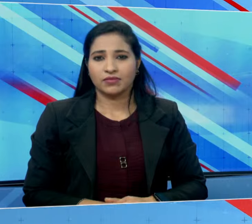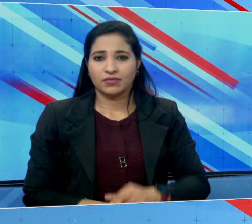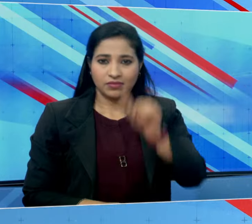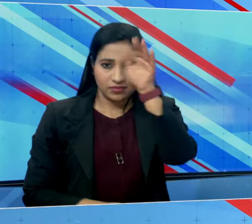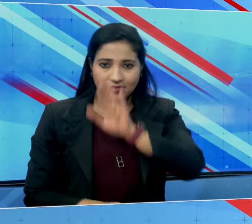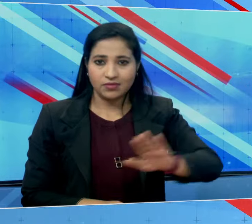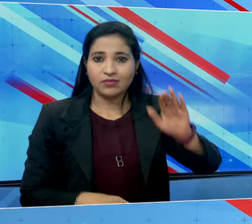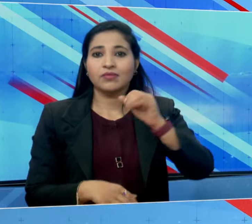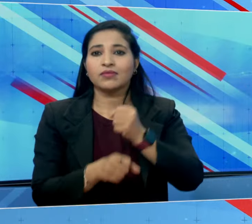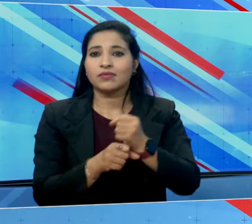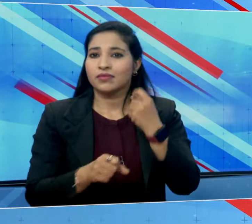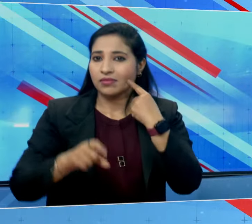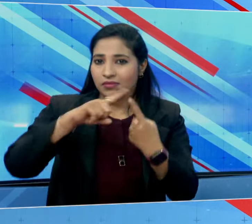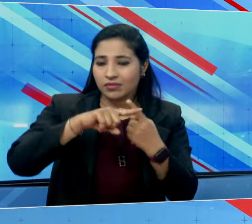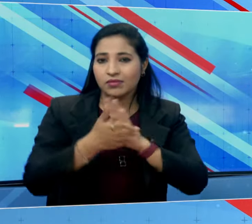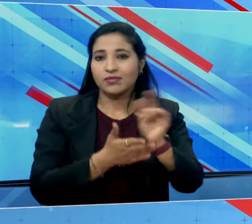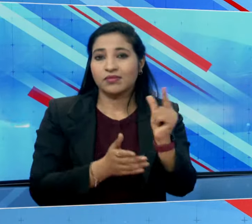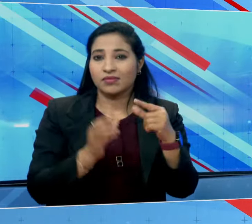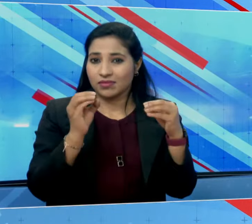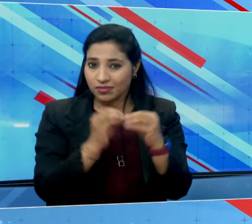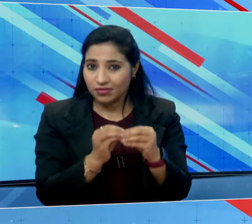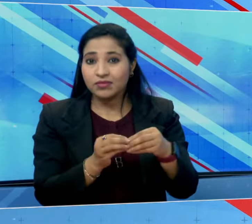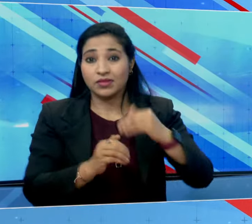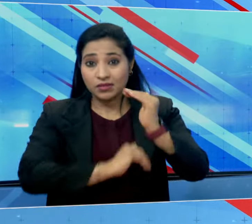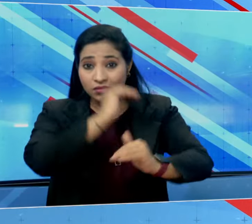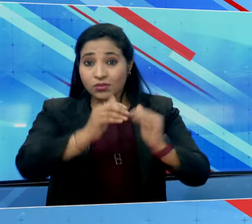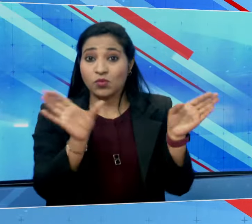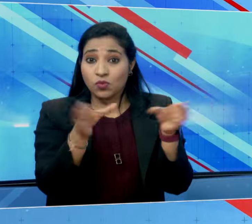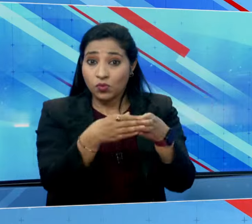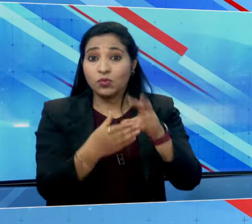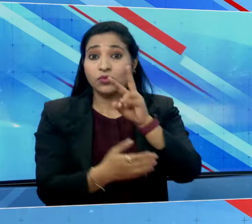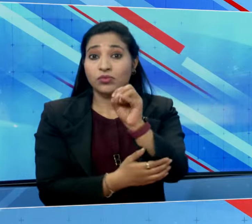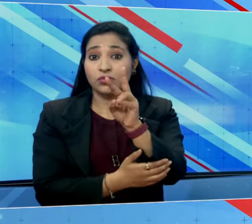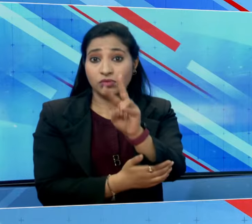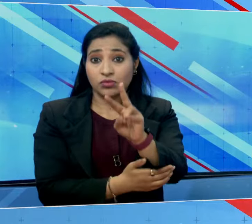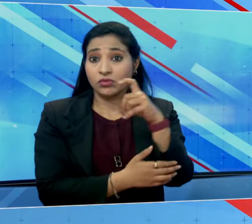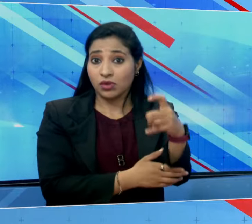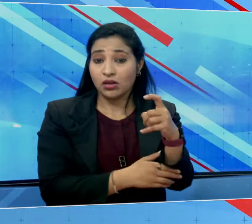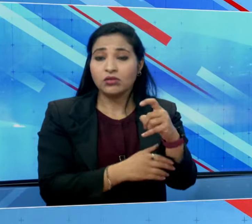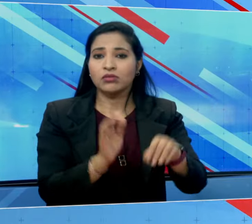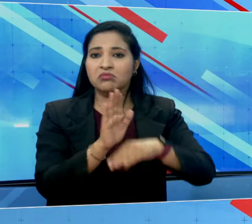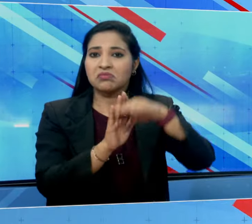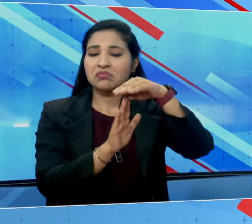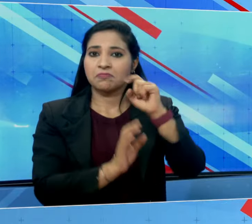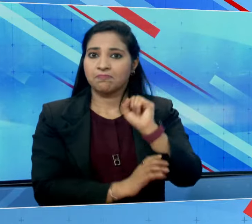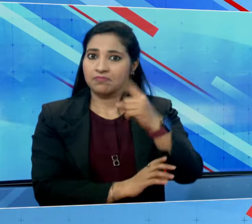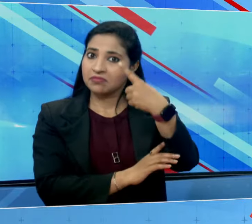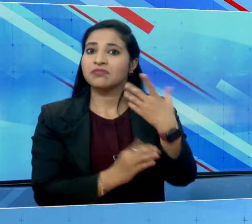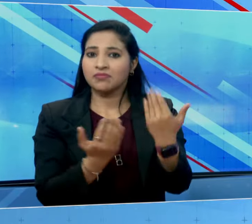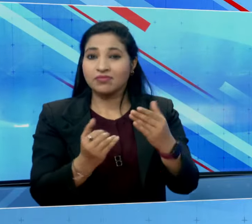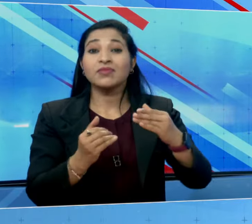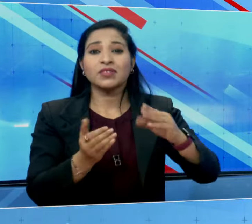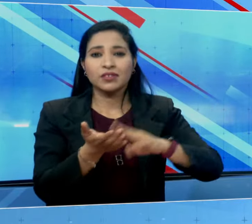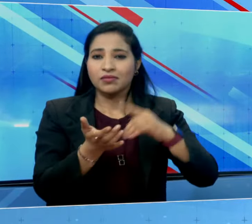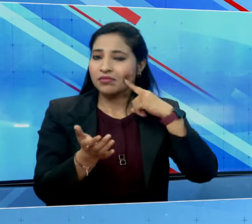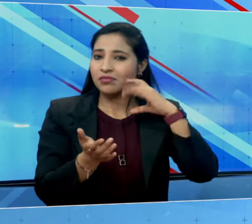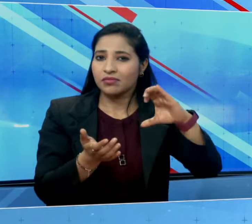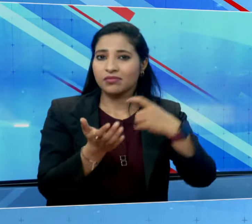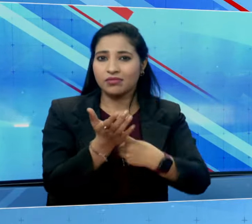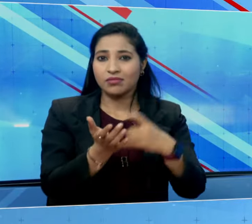भारत गिट हब पर डेवलपर समुदाय में 2027 तक पहले स्थान पर पहुंच जाएगा माइक्रोसॉफ्ट के सॉफ्टवेयर